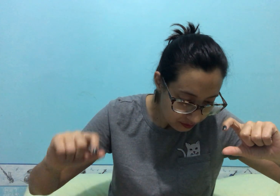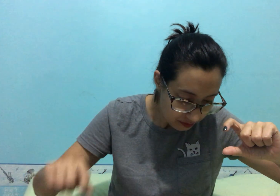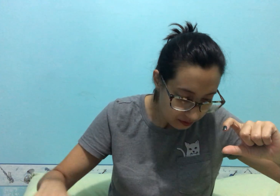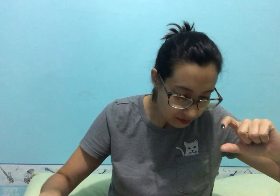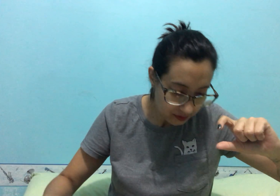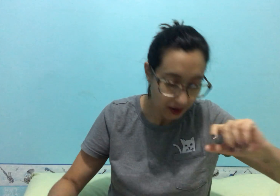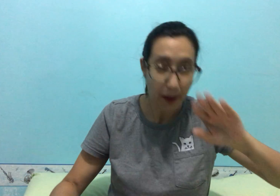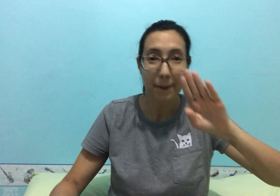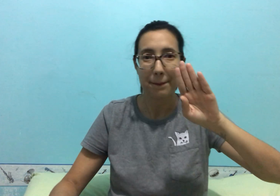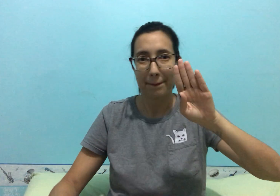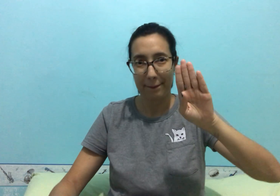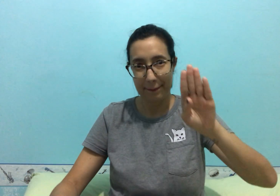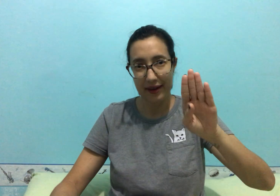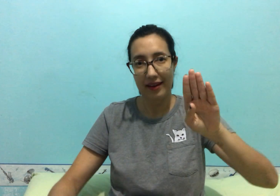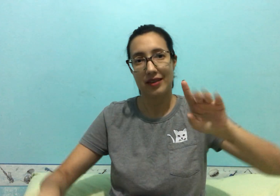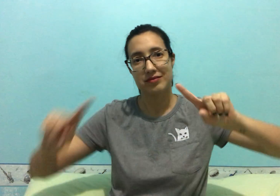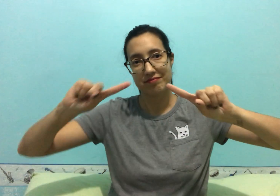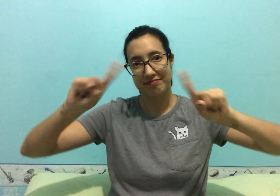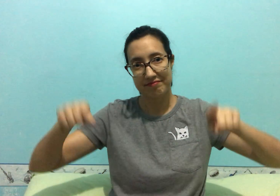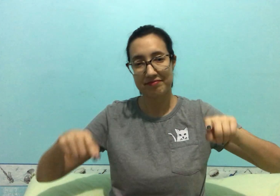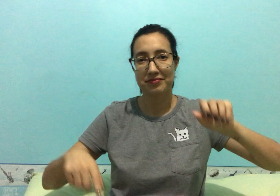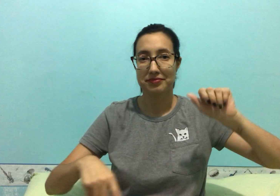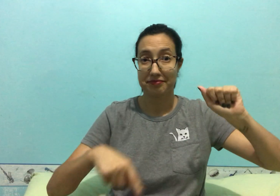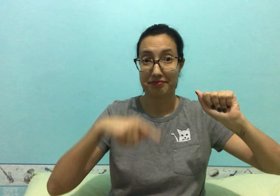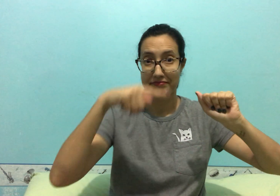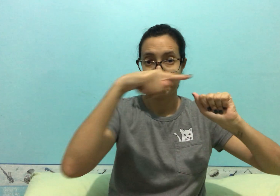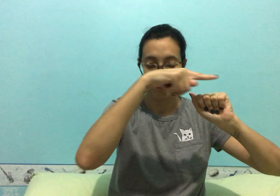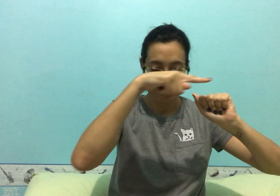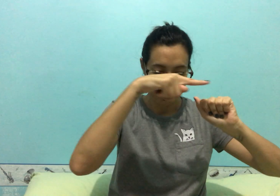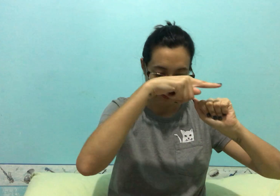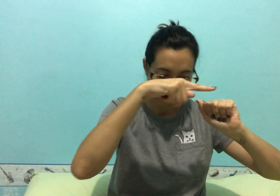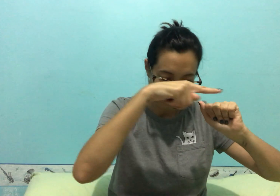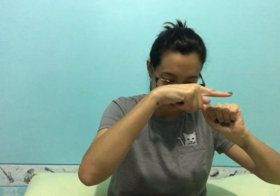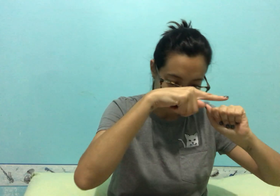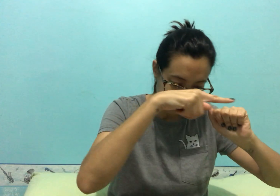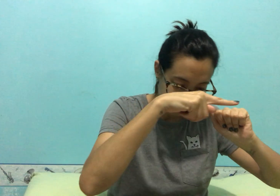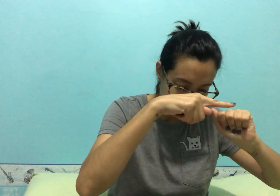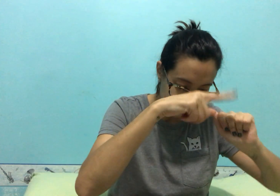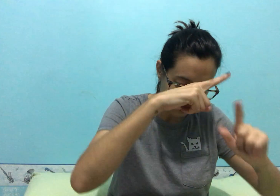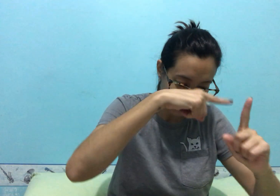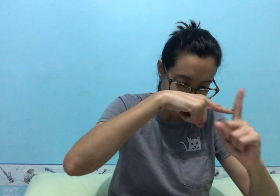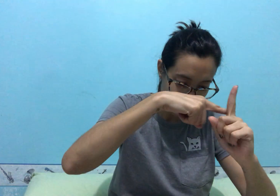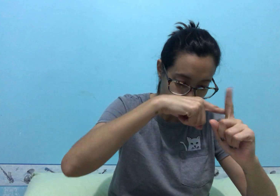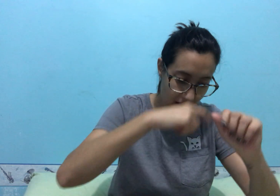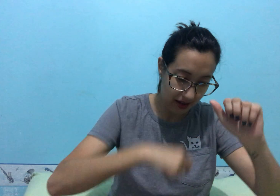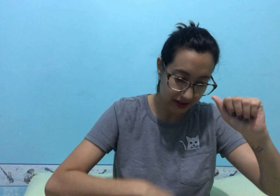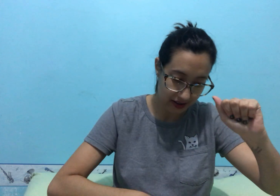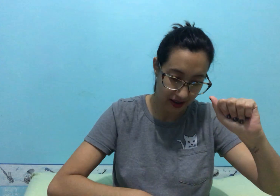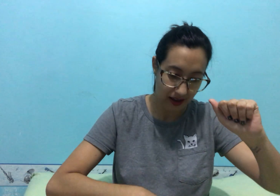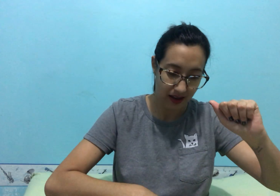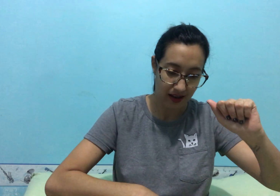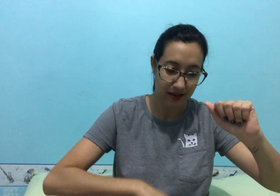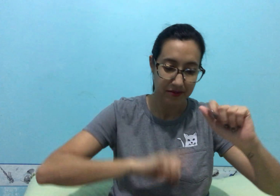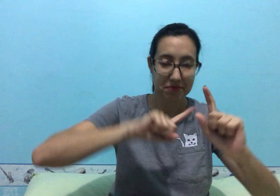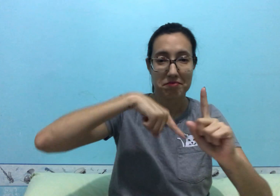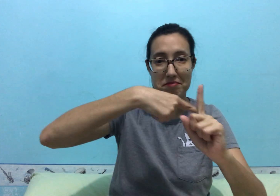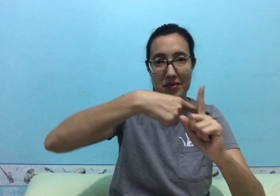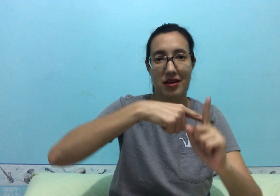o B. Então, nós podemos colocar aqui o B, aqui juntar aqui o B com B. B de B é